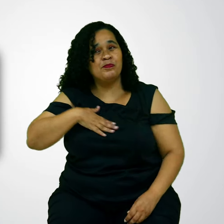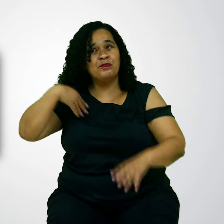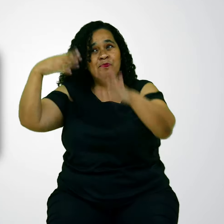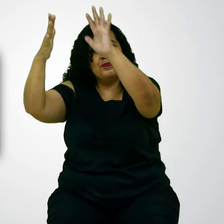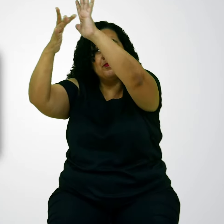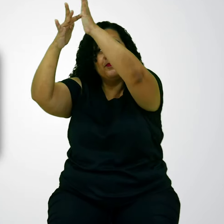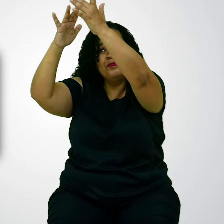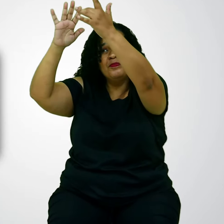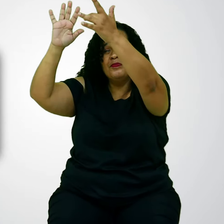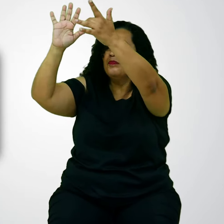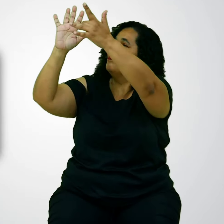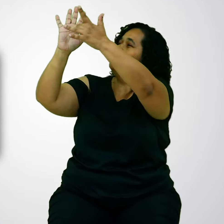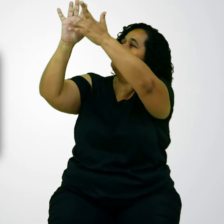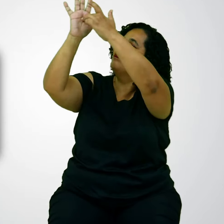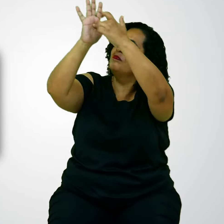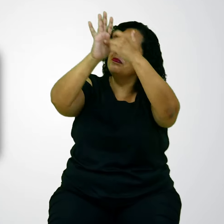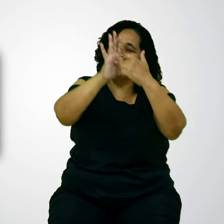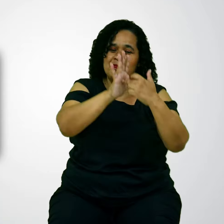presente em